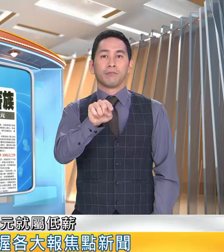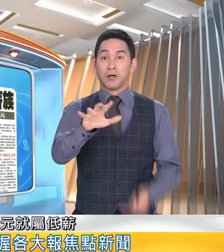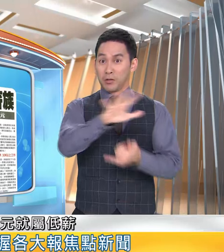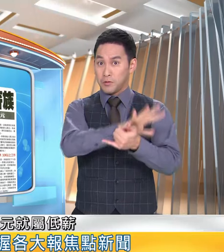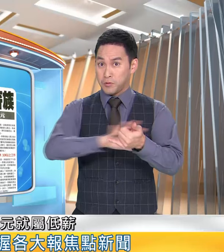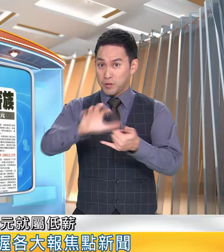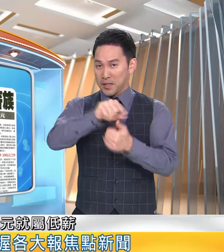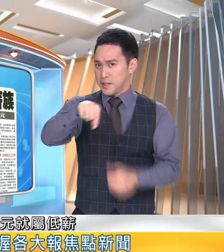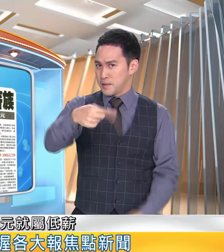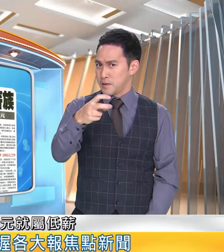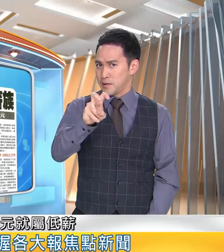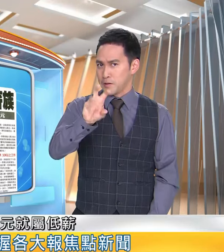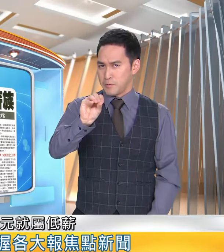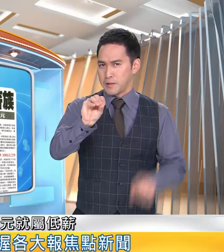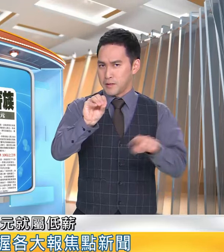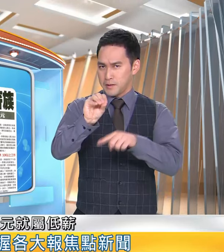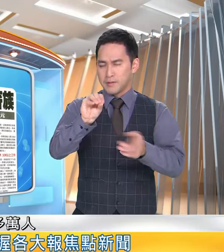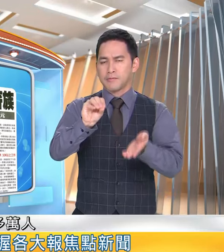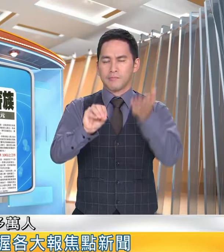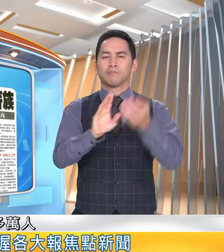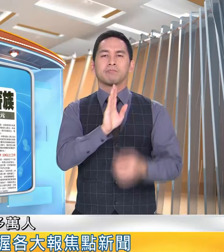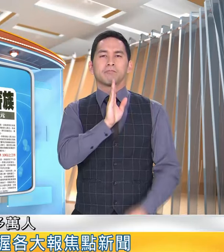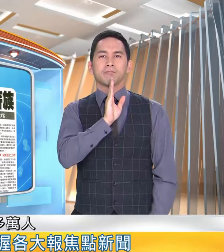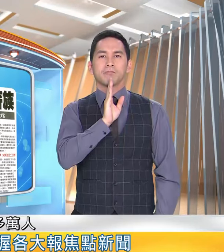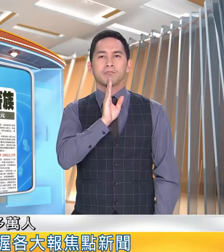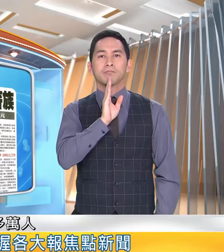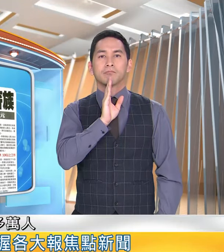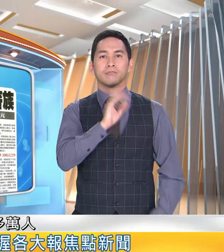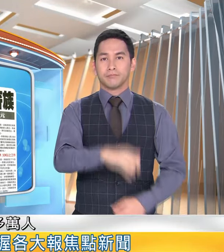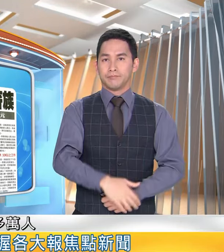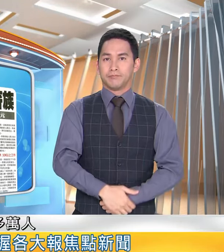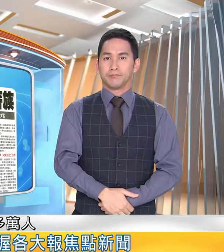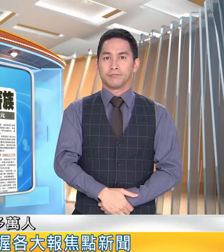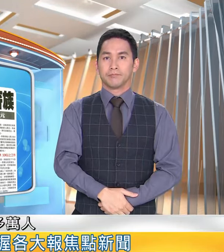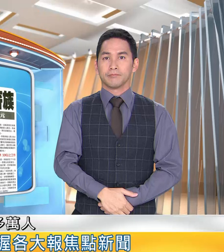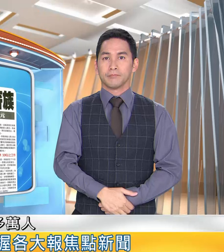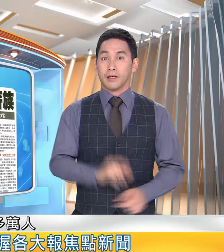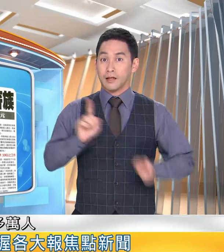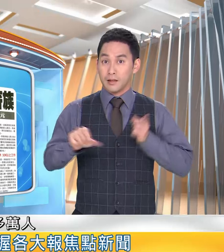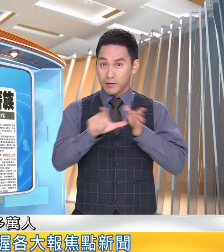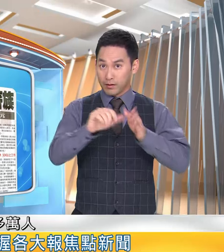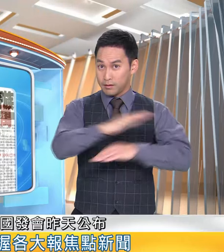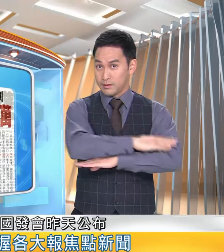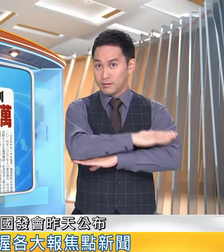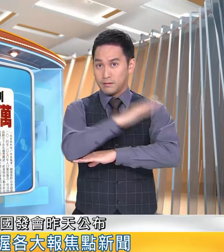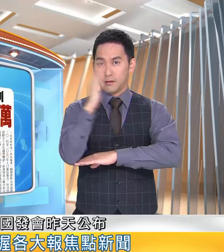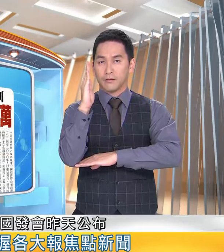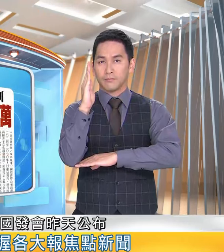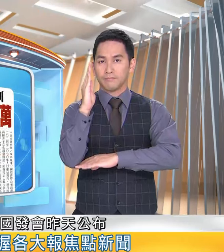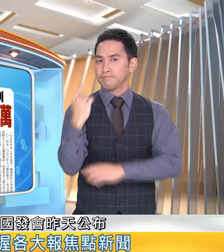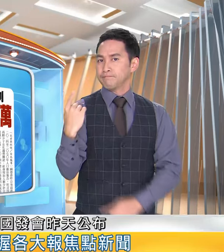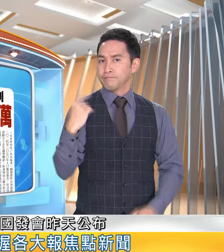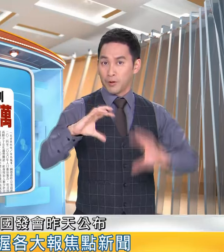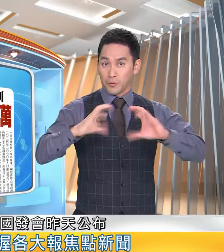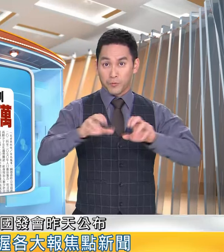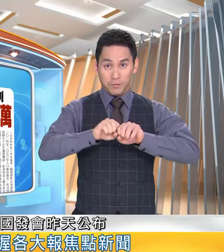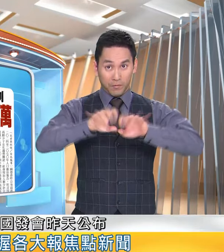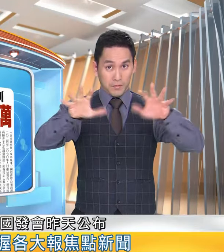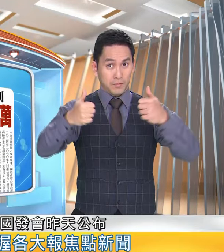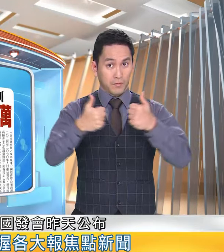就属低薪，推估约有120多万人。再来看《自由时报》报道，国发